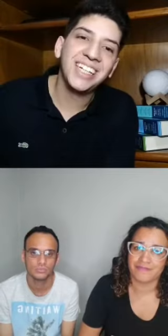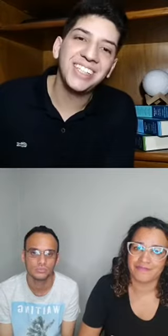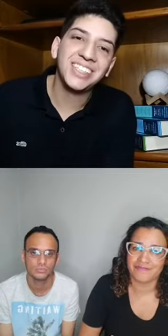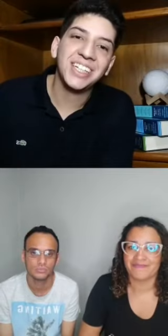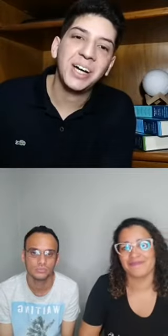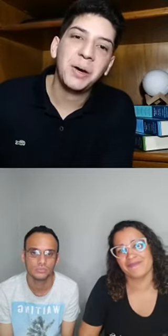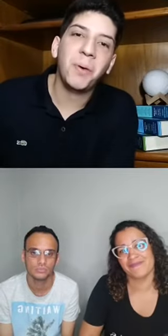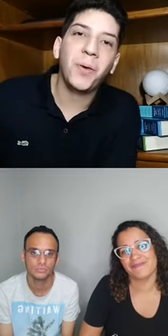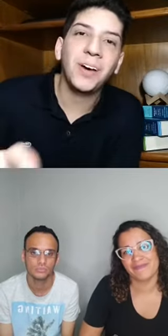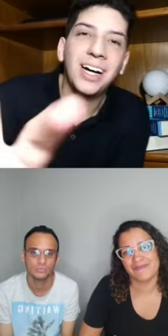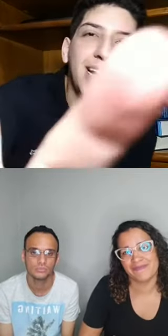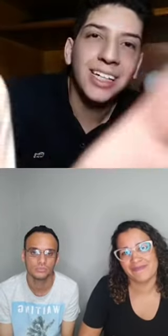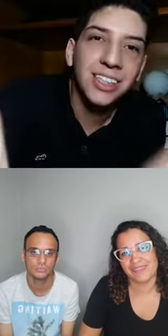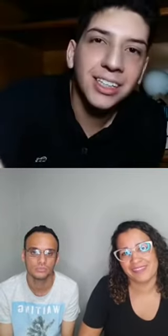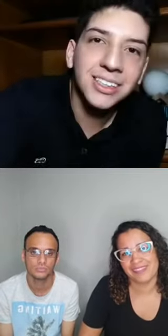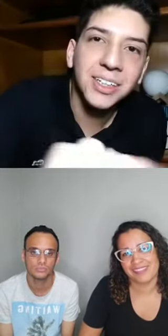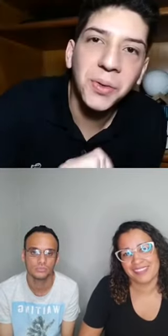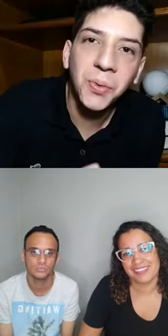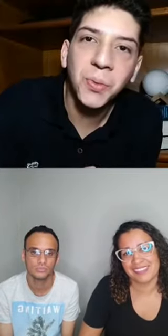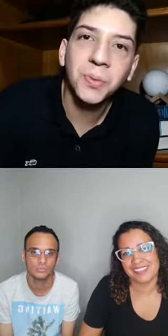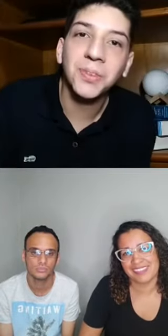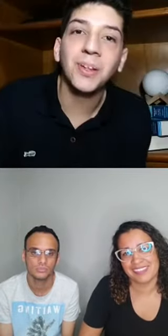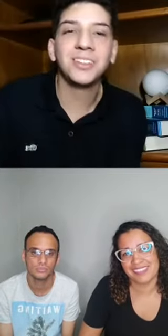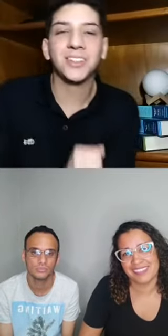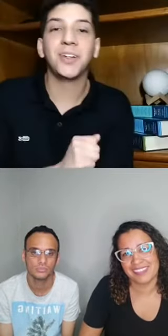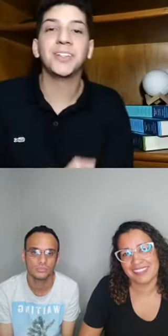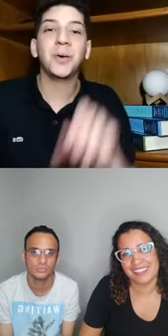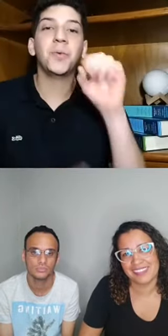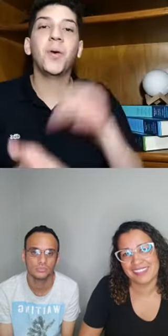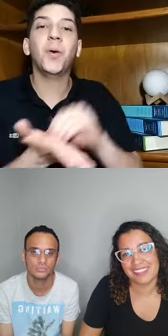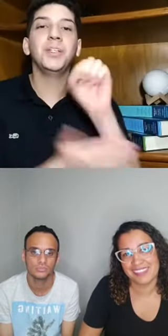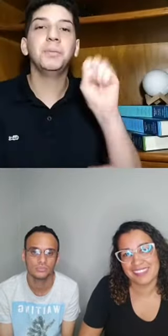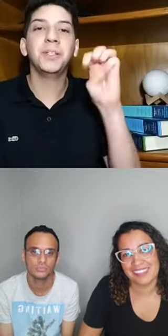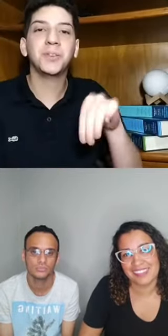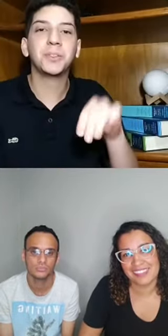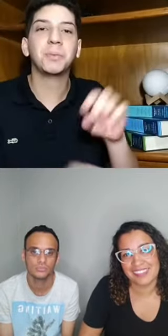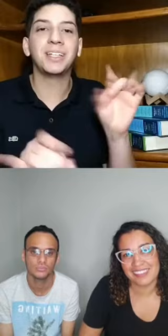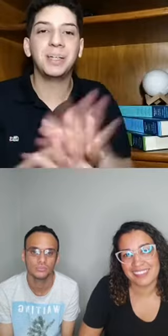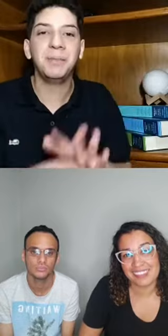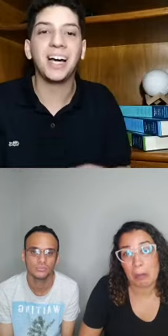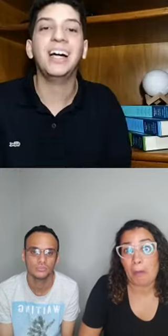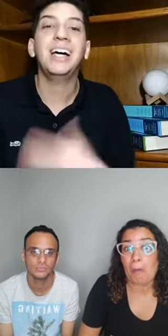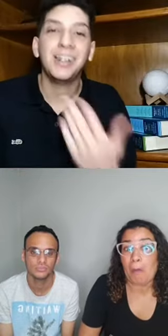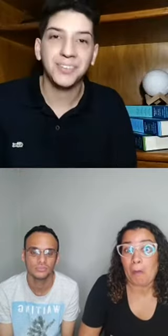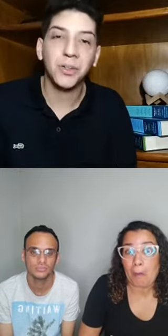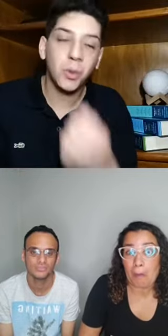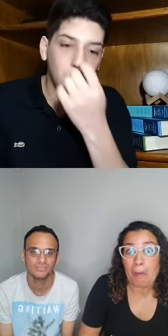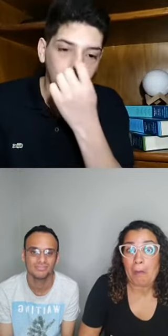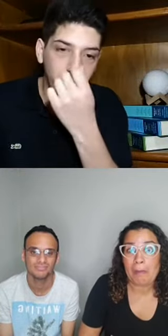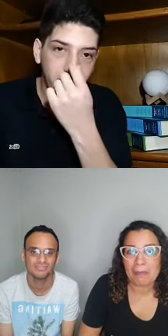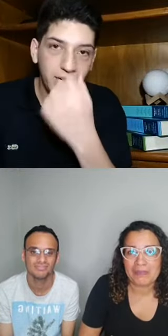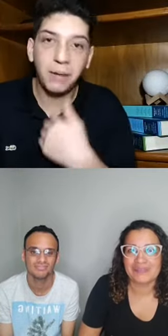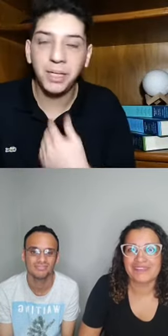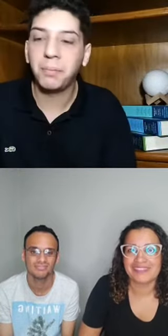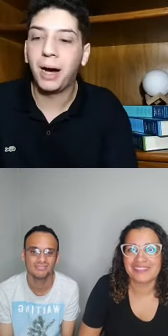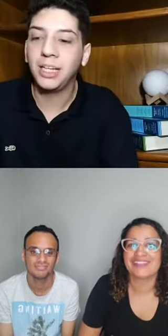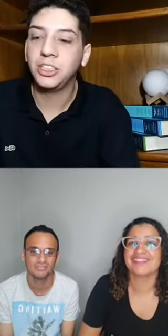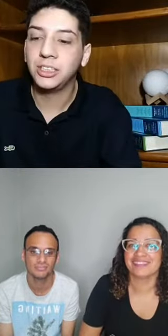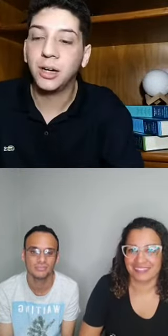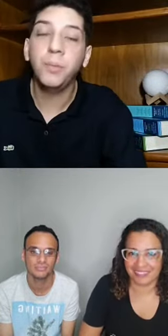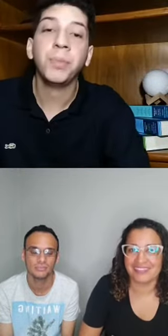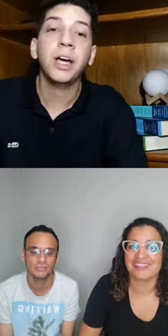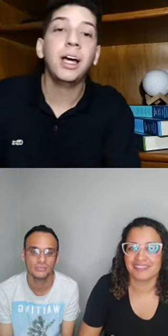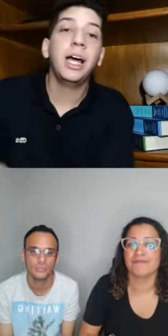Exatamente. Gente, bom, já são. Nossa, Deus, faltam 8 minutos para terminar. Vou concluir a minha